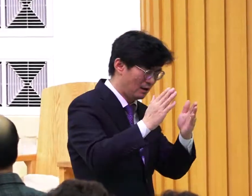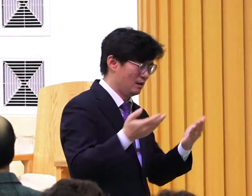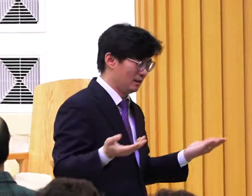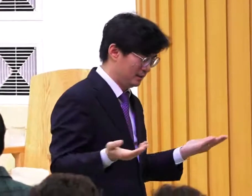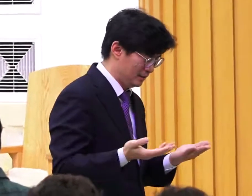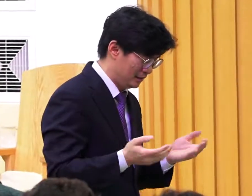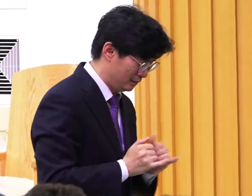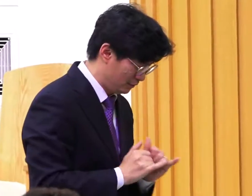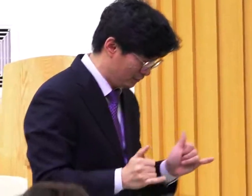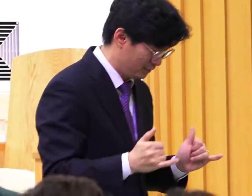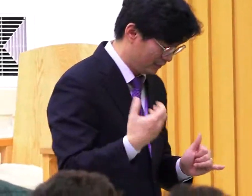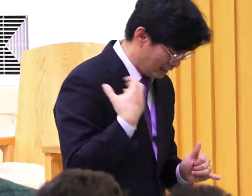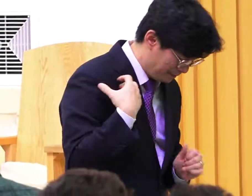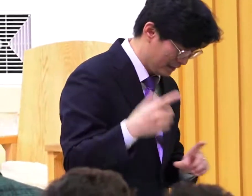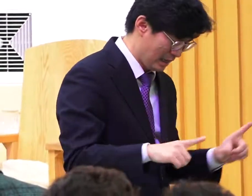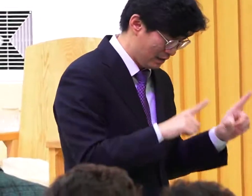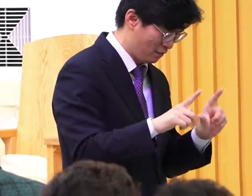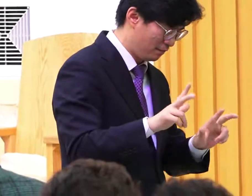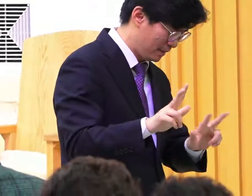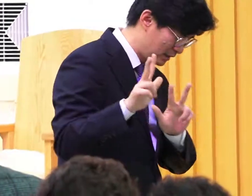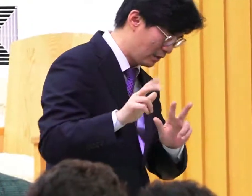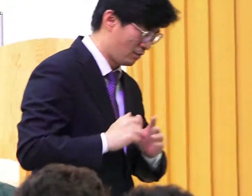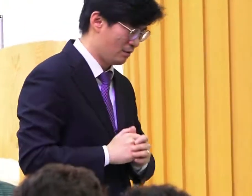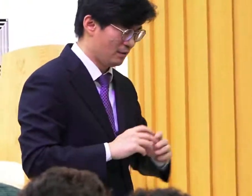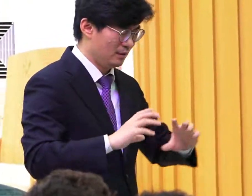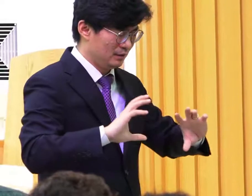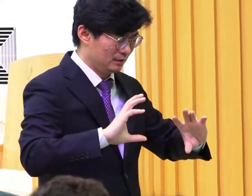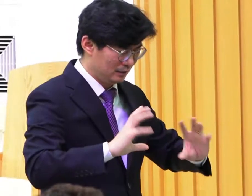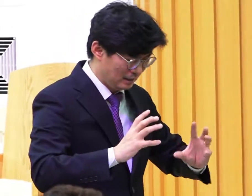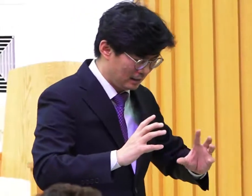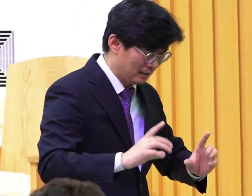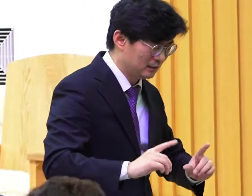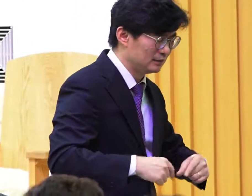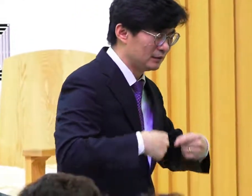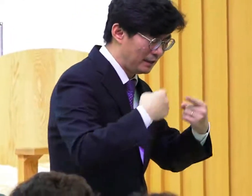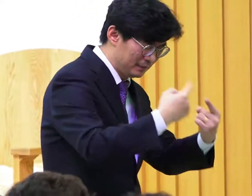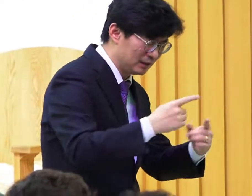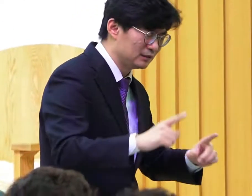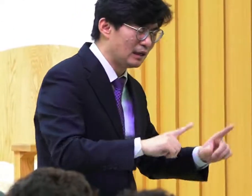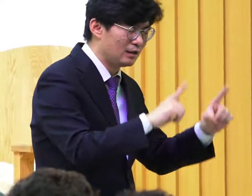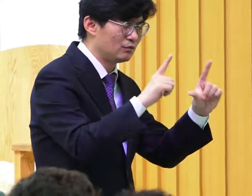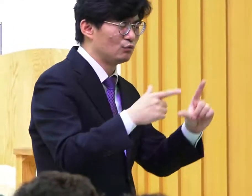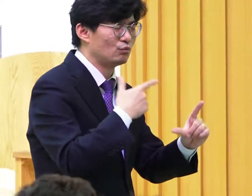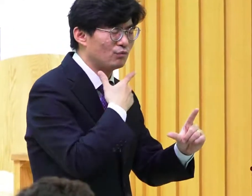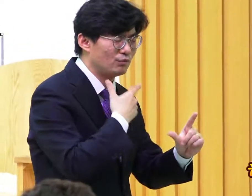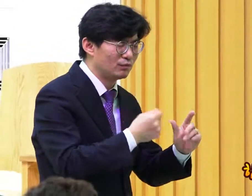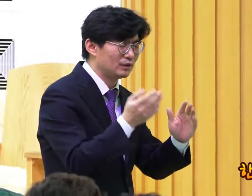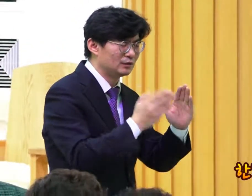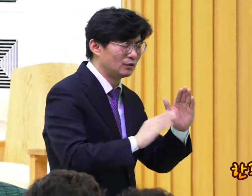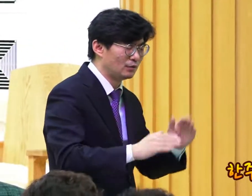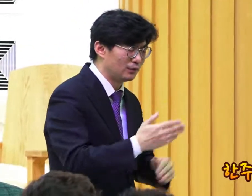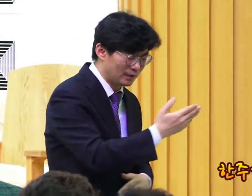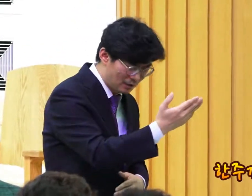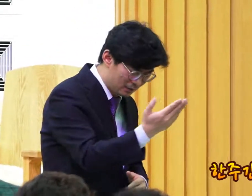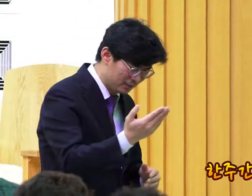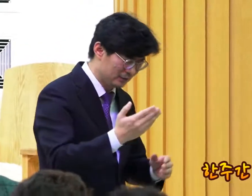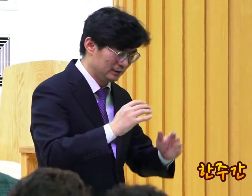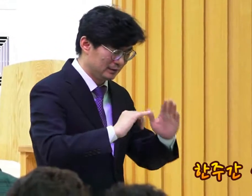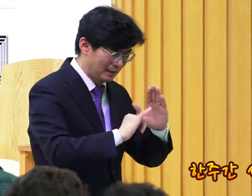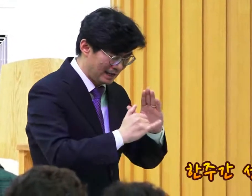일꾼으로 살기를 결단하며 세상으로 나아가는 모든 영천제 가족들의 가정과